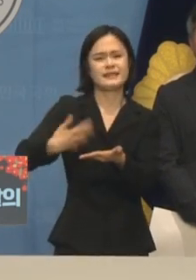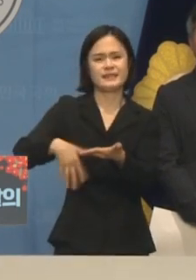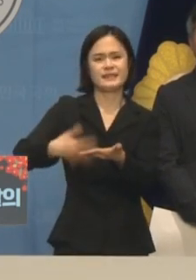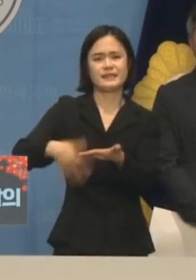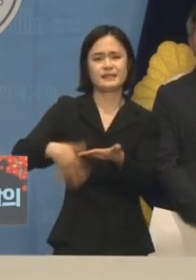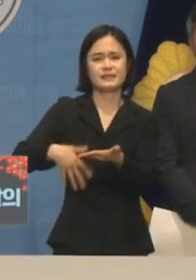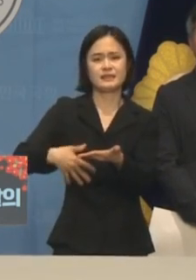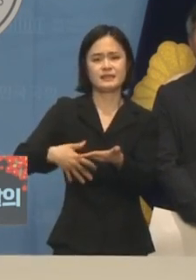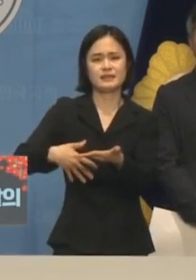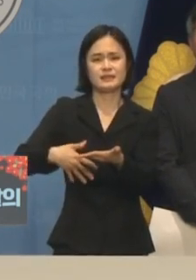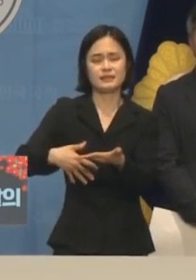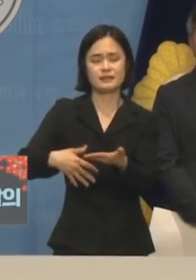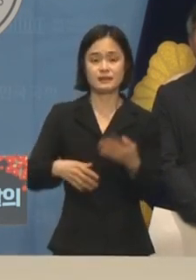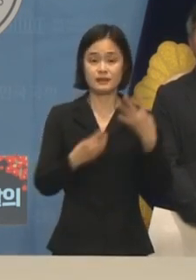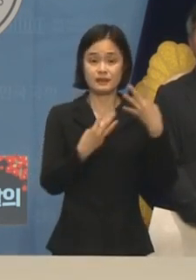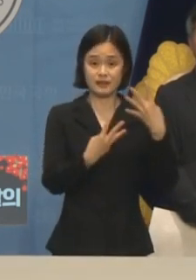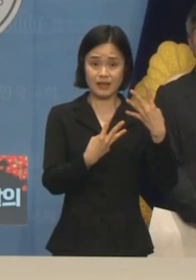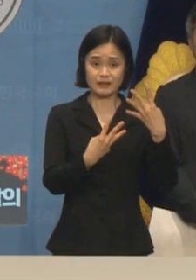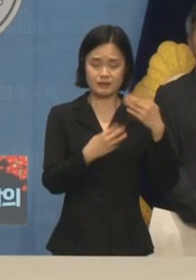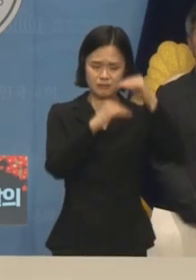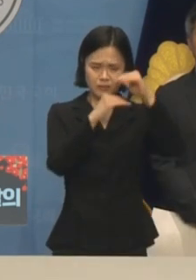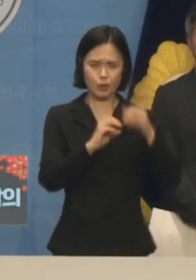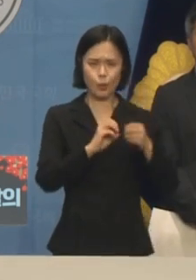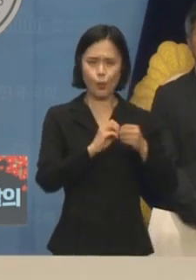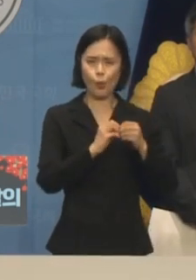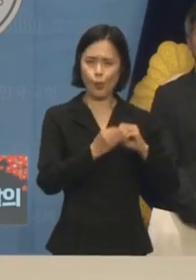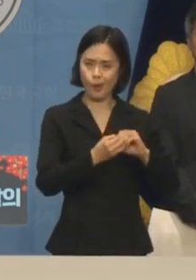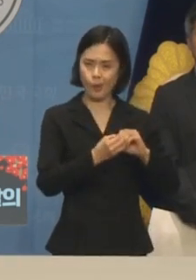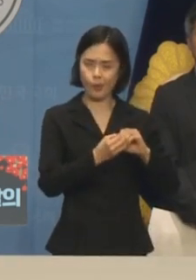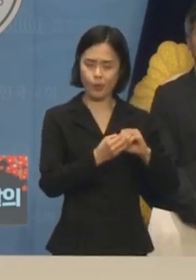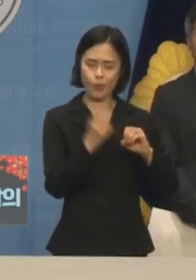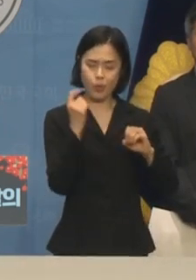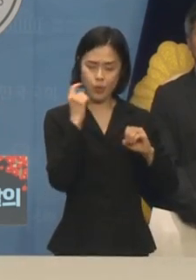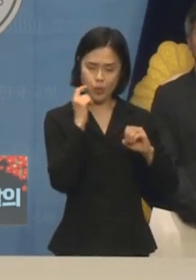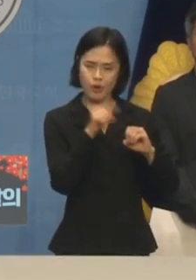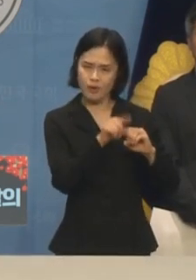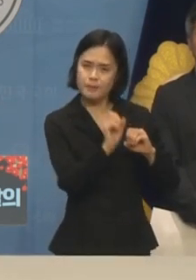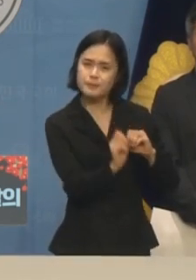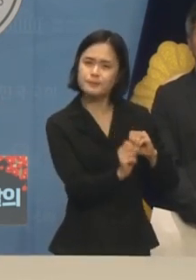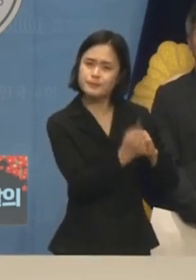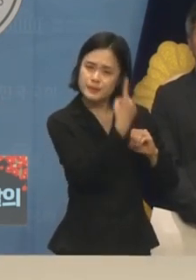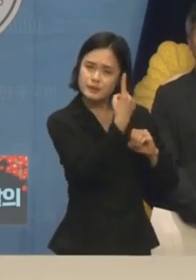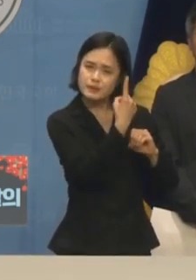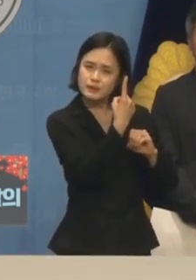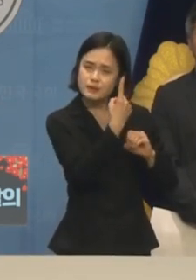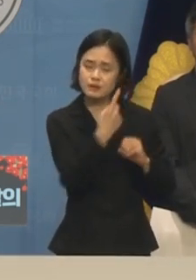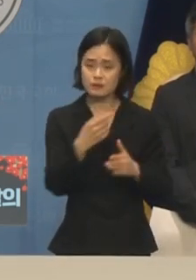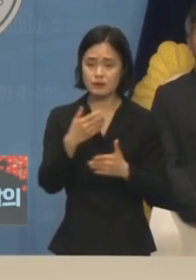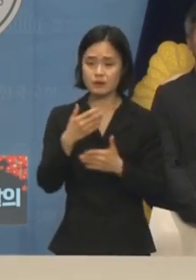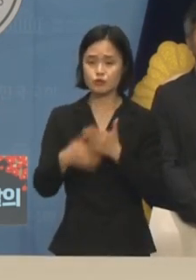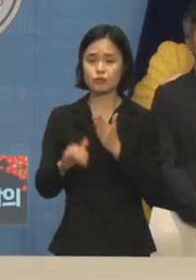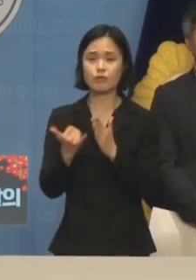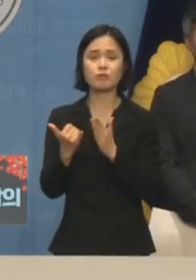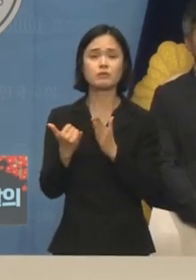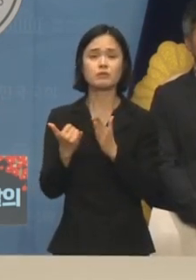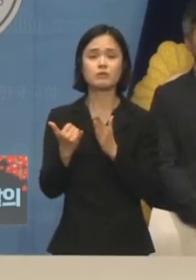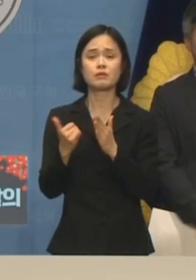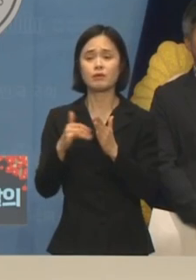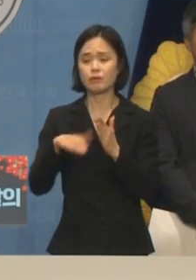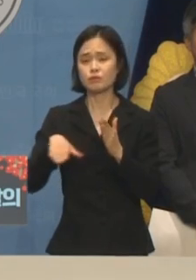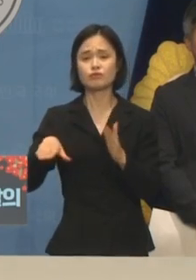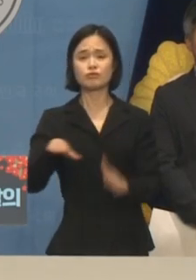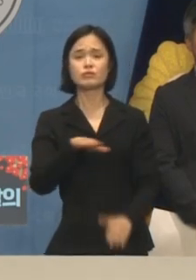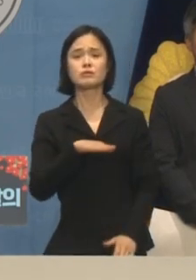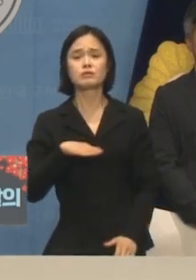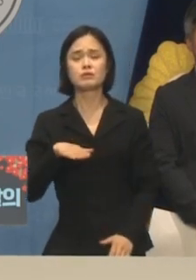따라서 그동안 4.3 왜곡으로 인하여 오랜 세월 생존 희생자 유족들이 깊은